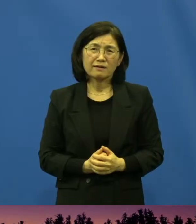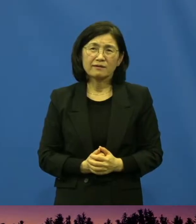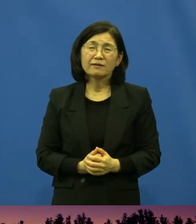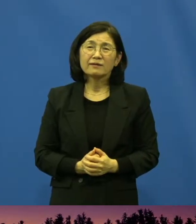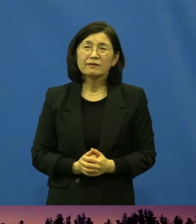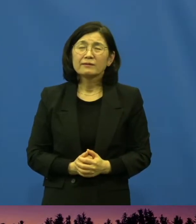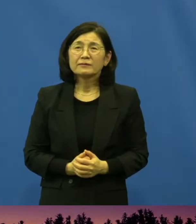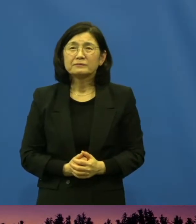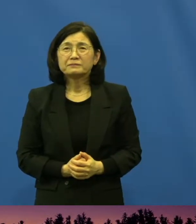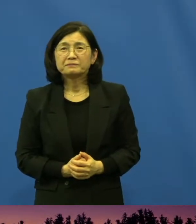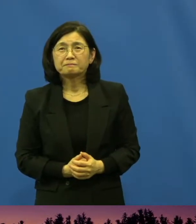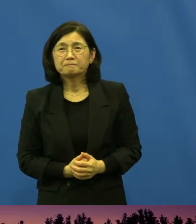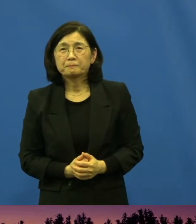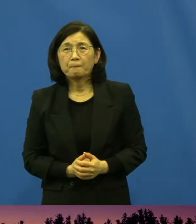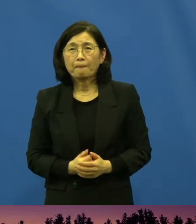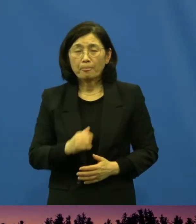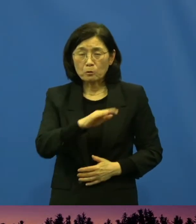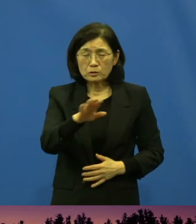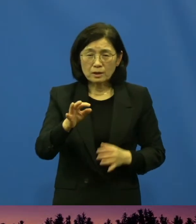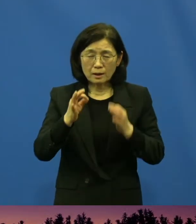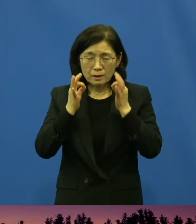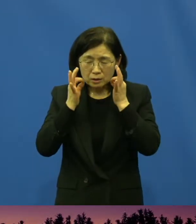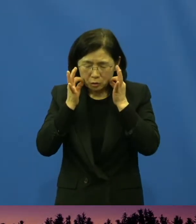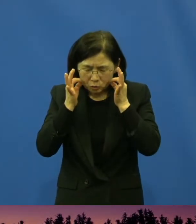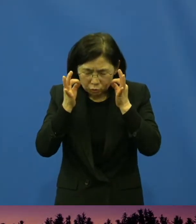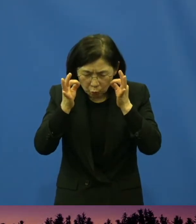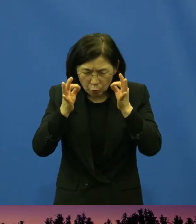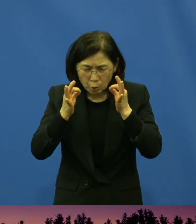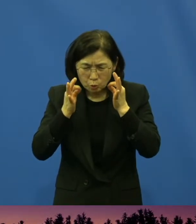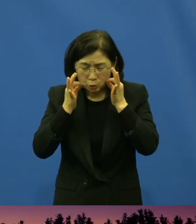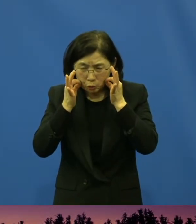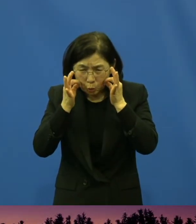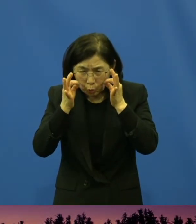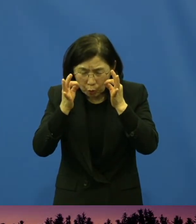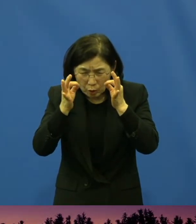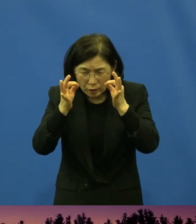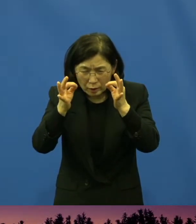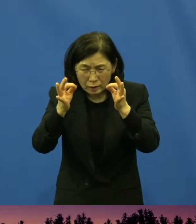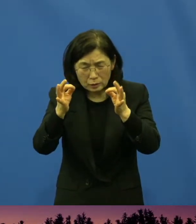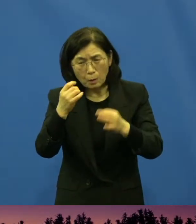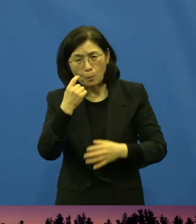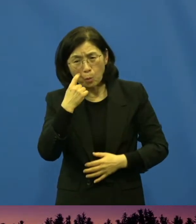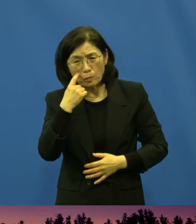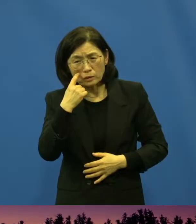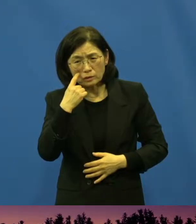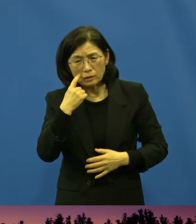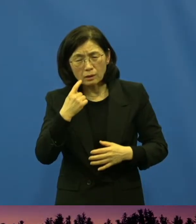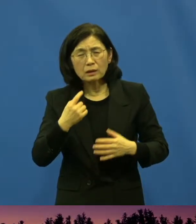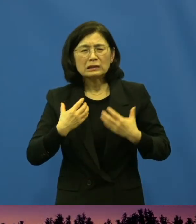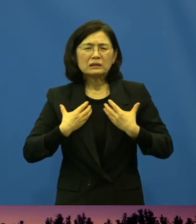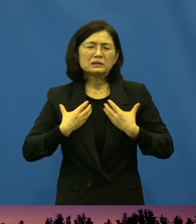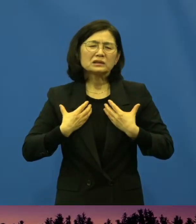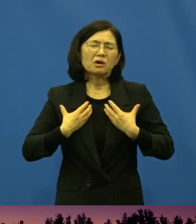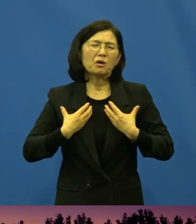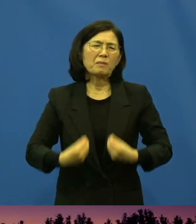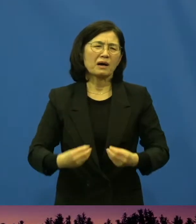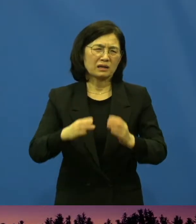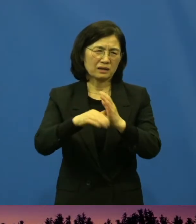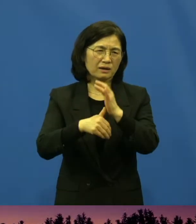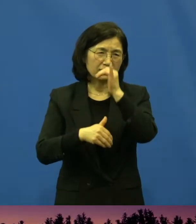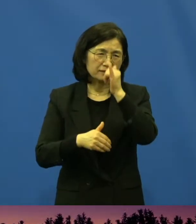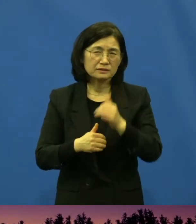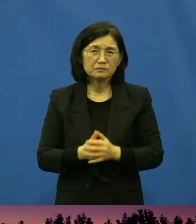근데 여러분, 우리가 노력하다 보면 절망하게 돼 있어요. 안 해본 사람은 절망을 몰라요. 근데 내가 정말 하나님의 말씀대로